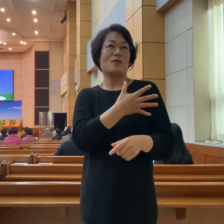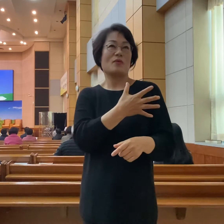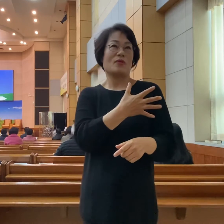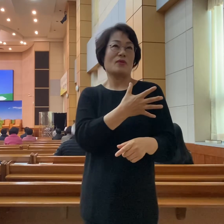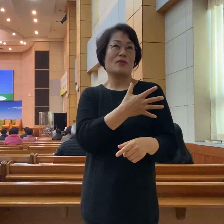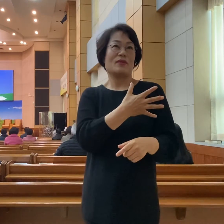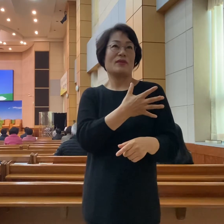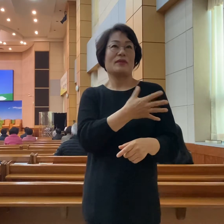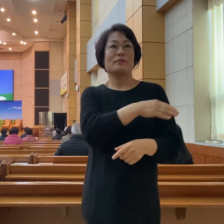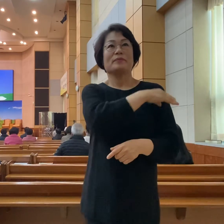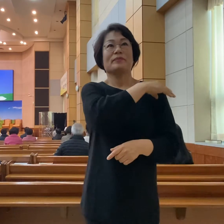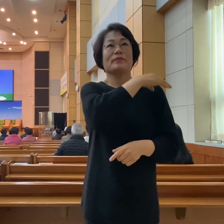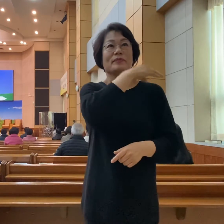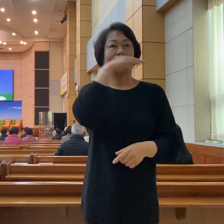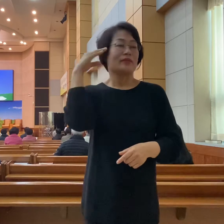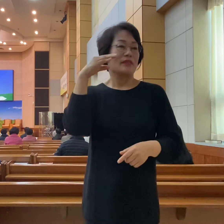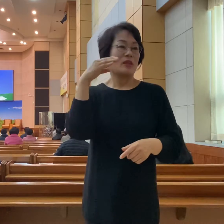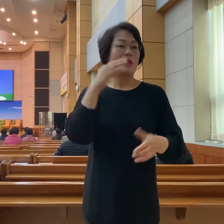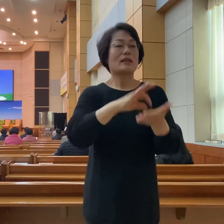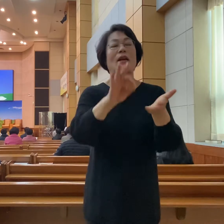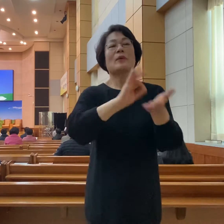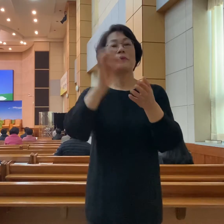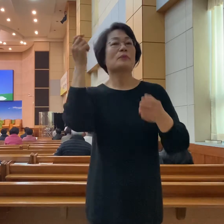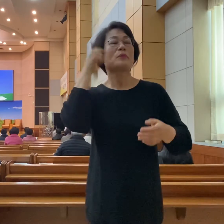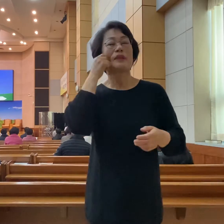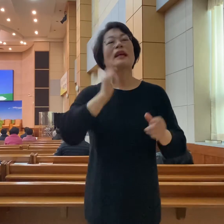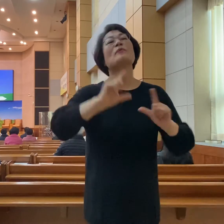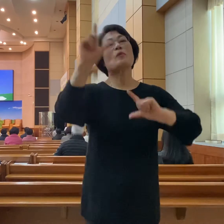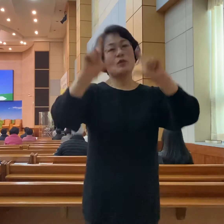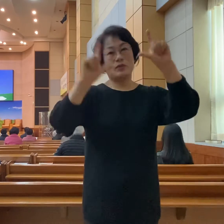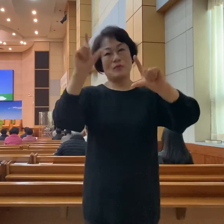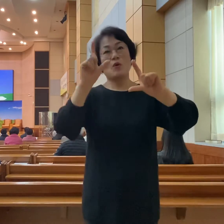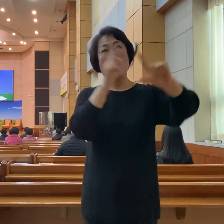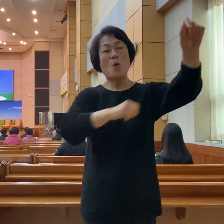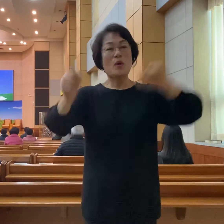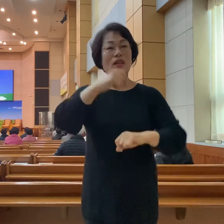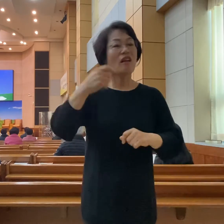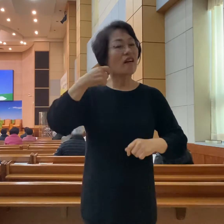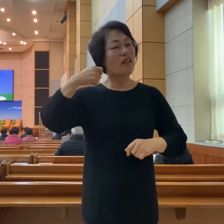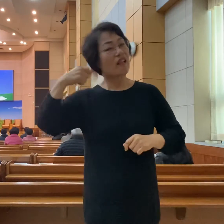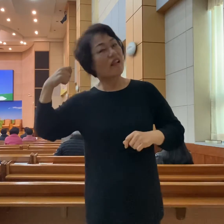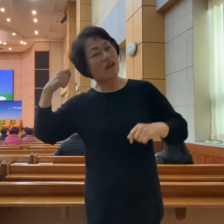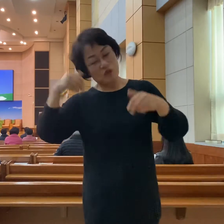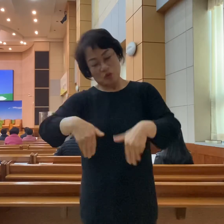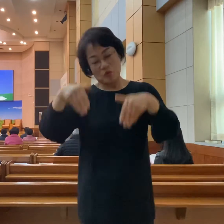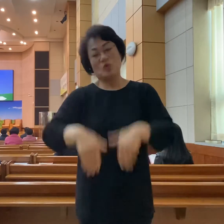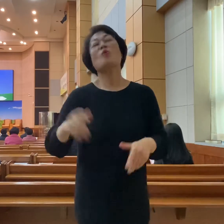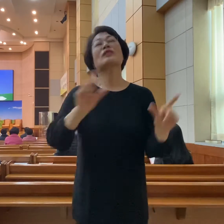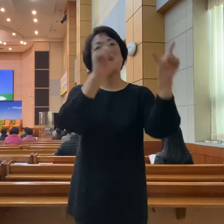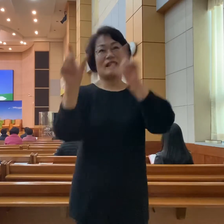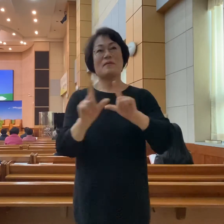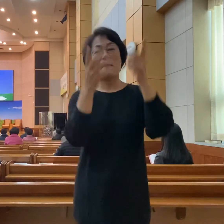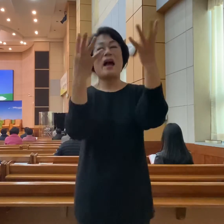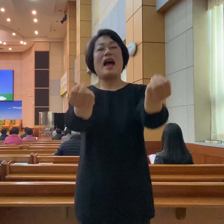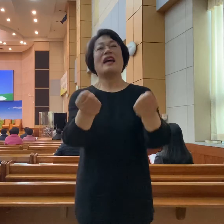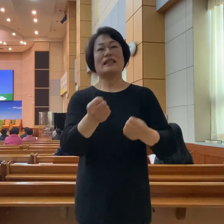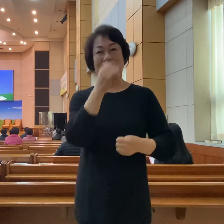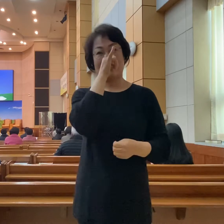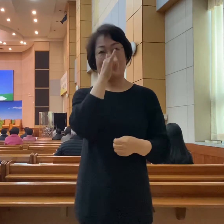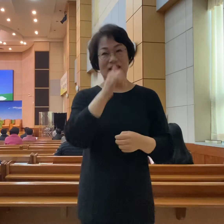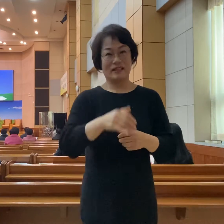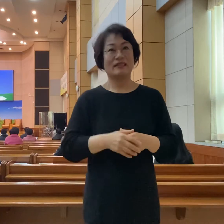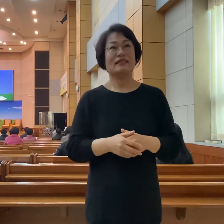사실은 제대로 성공을 못하는 이런 모습, 오히려 거기에 매여서 종살이하는 사람들이 얼마나 많은지